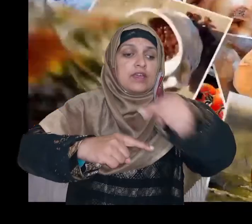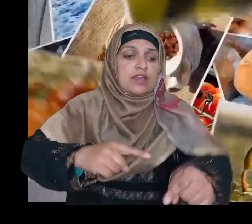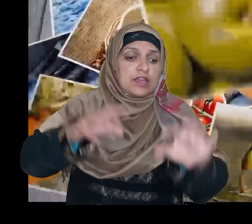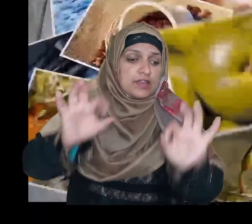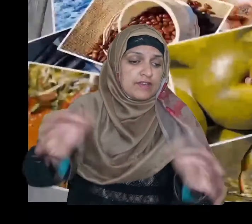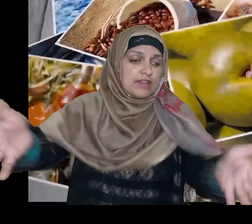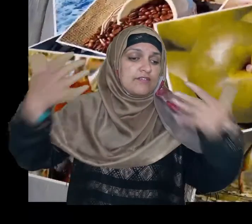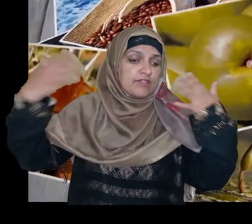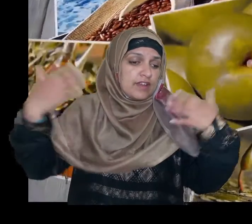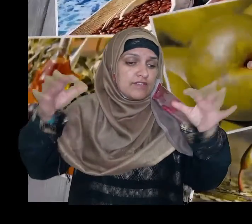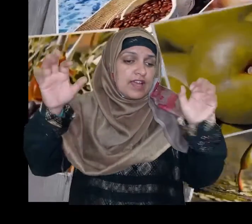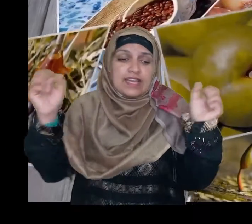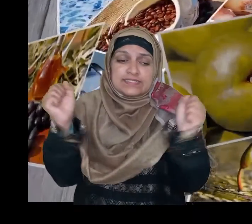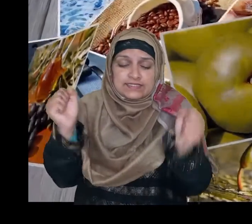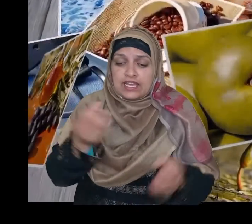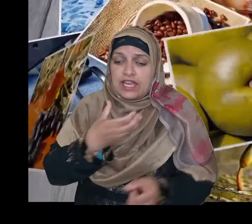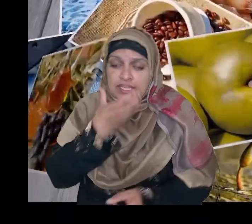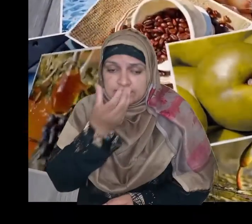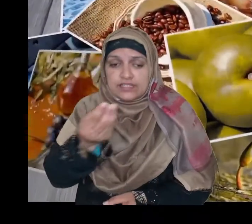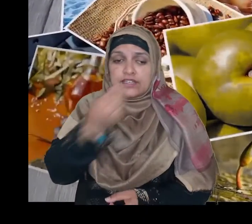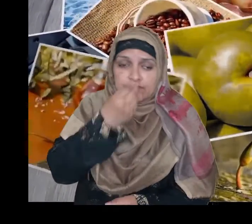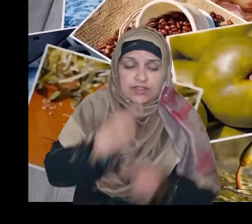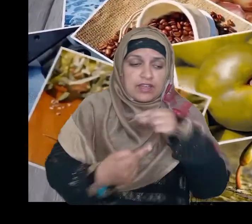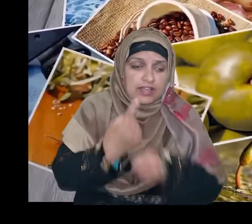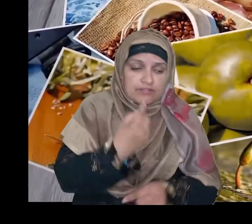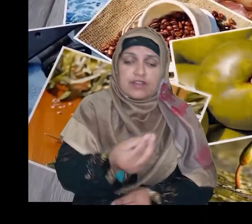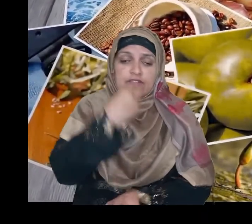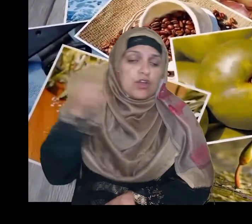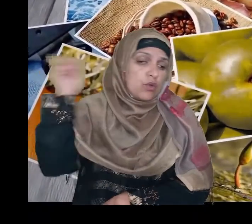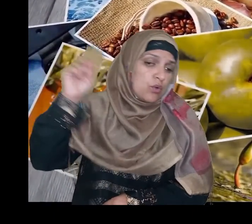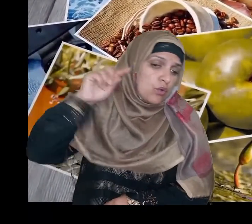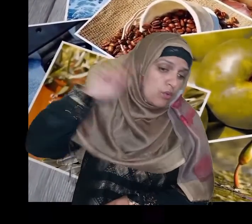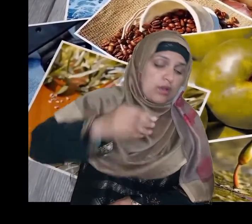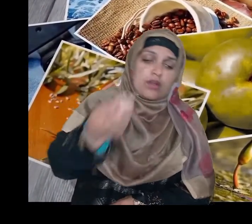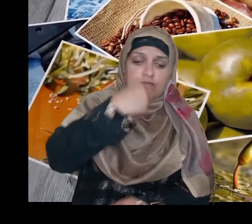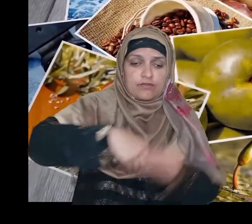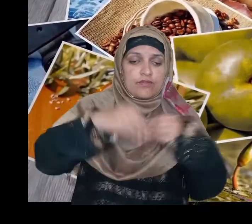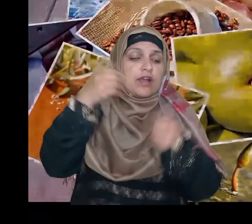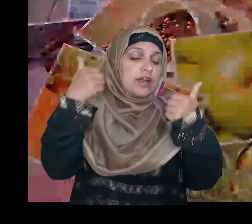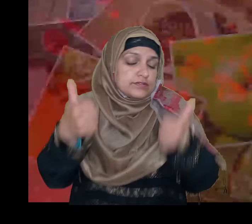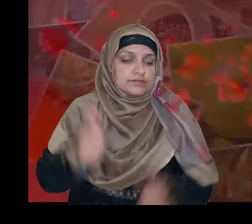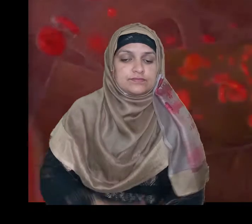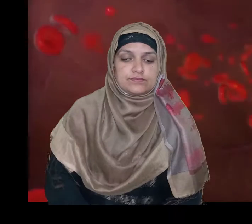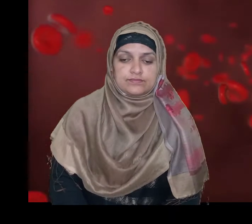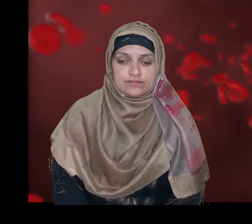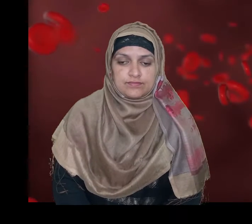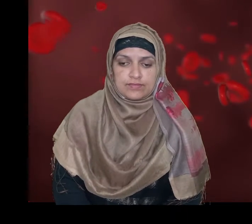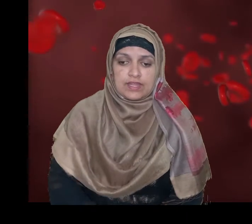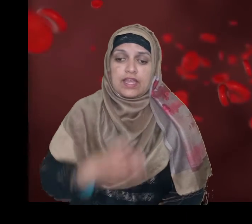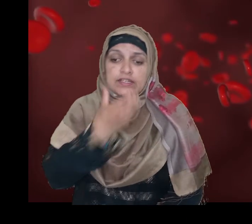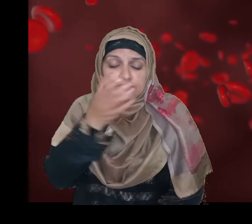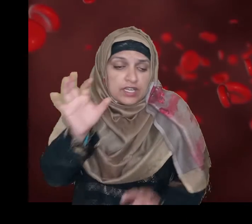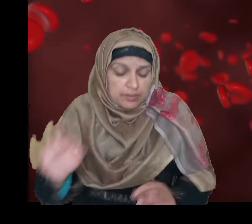ताज़ा ठंडी और मौसमी ग़िज़ाओं के अलावा ठंडी सब्ज़ियों का इस्तेमाल अपनी रोज़मर्रा ज़िंदगी का मामूल बना ले। सब्ज़ियाँ न